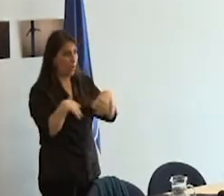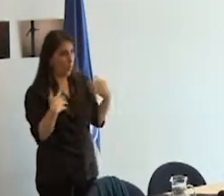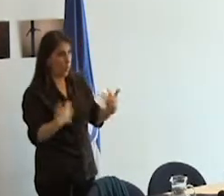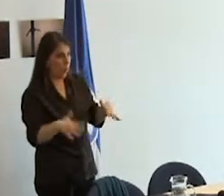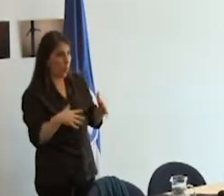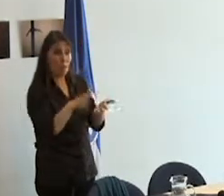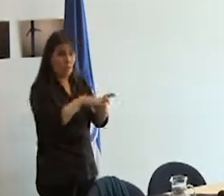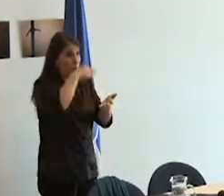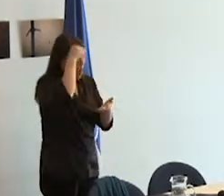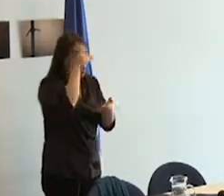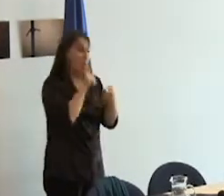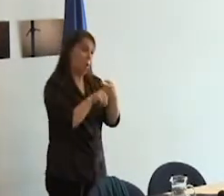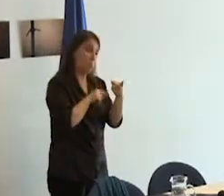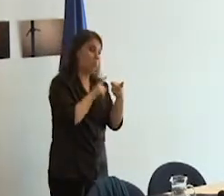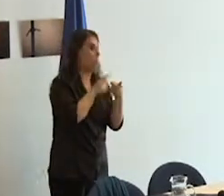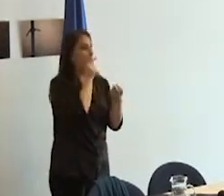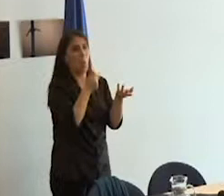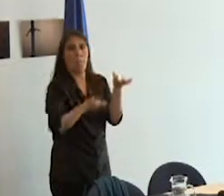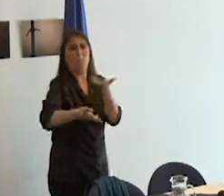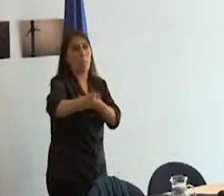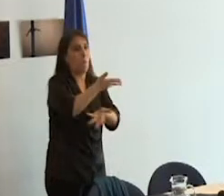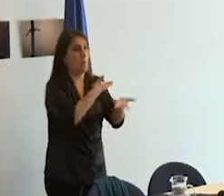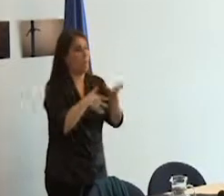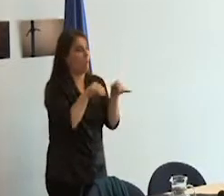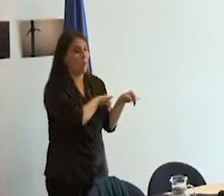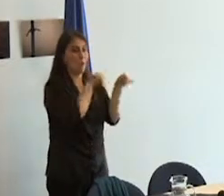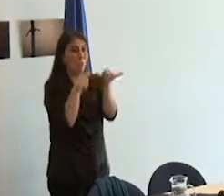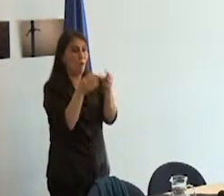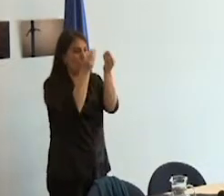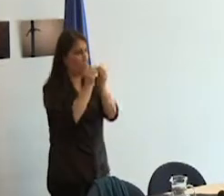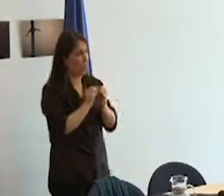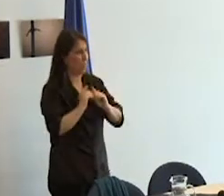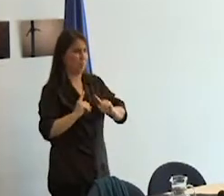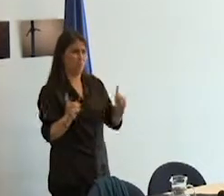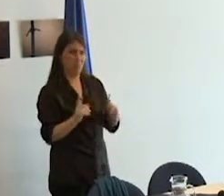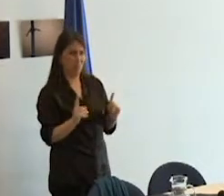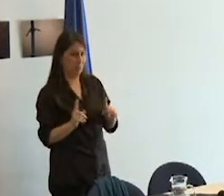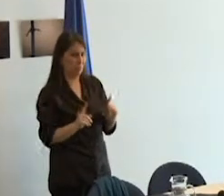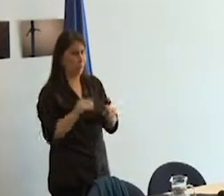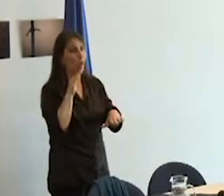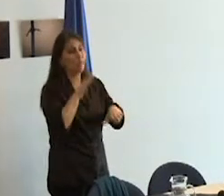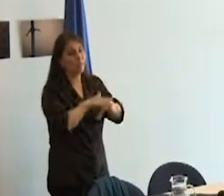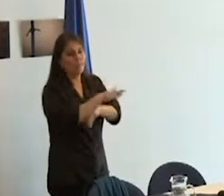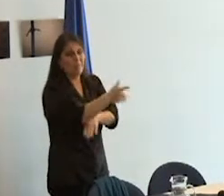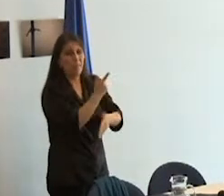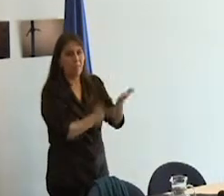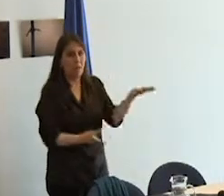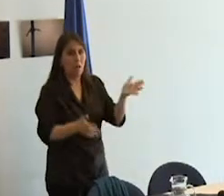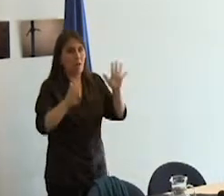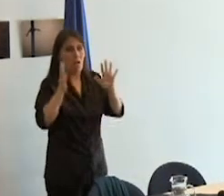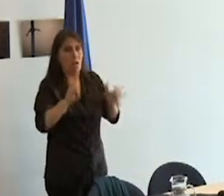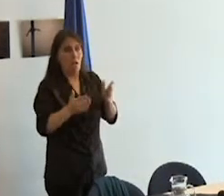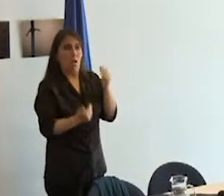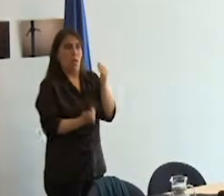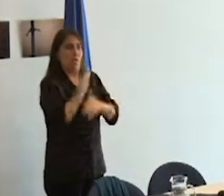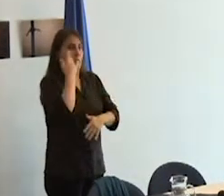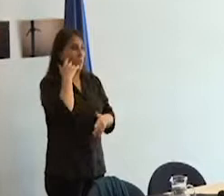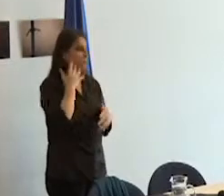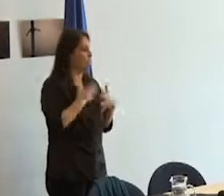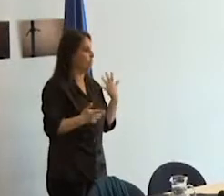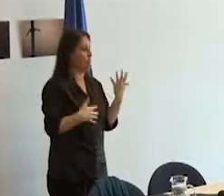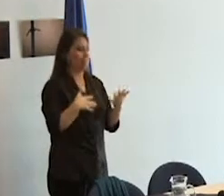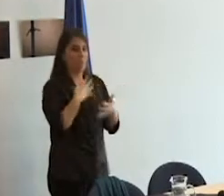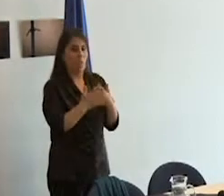que no aprende, que no interactúa de la misma manera y que como consecuencia empieza un tránsito desde